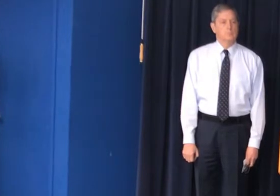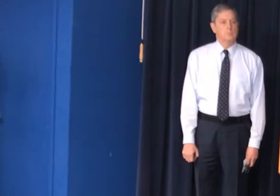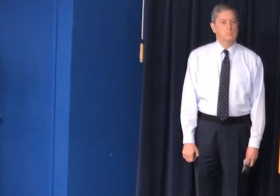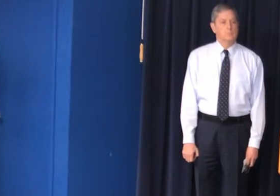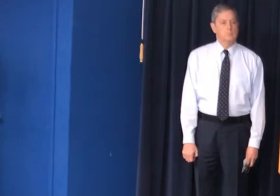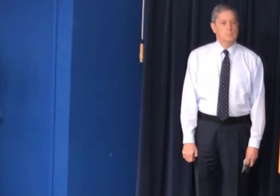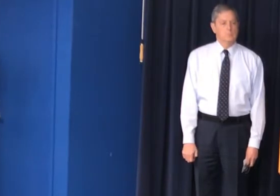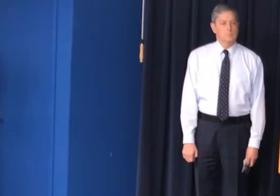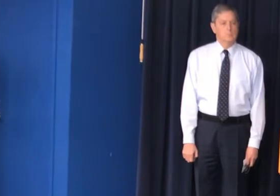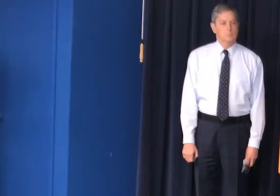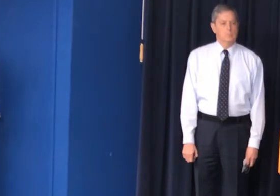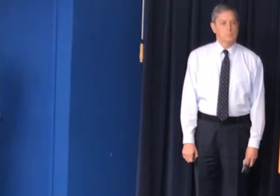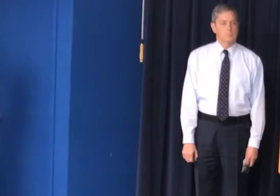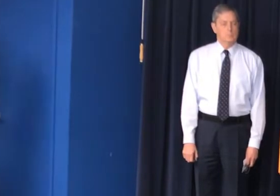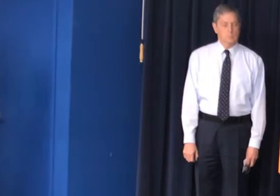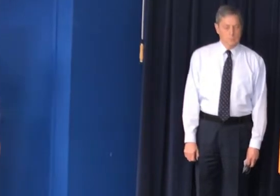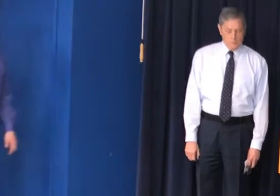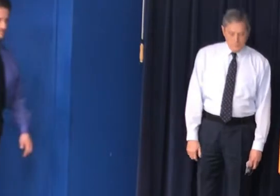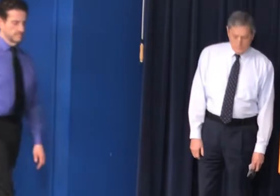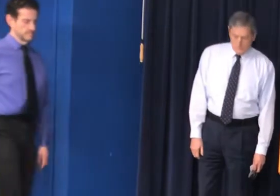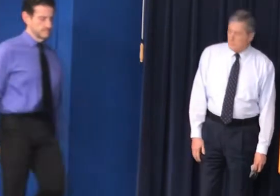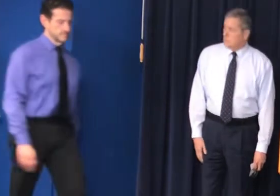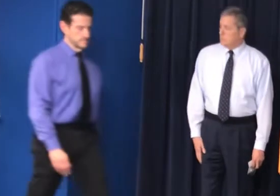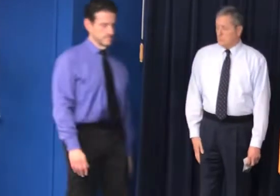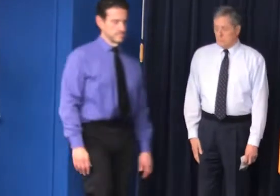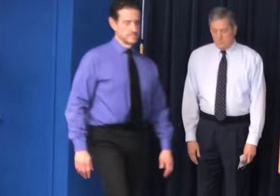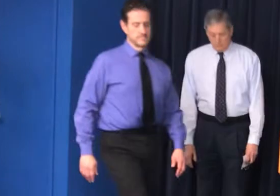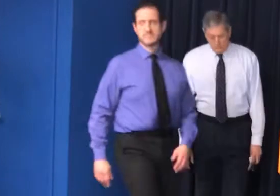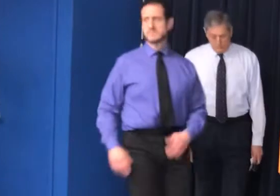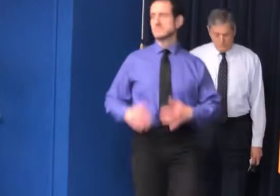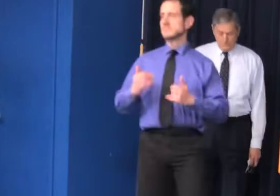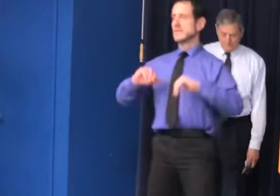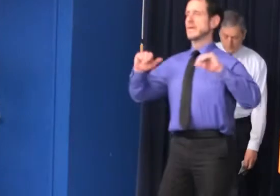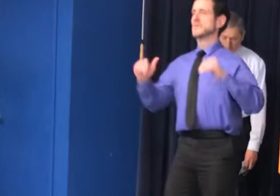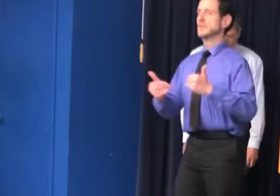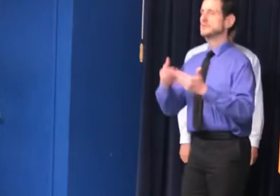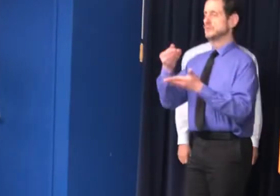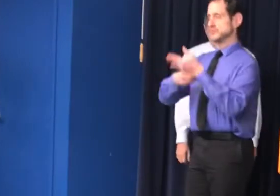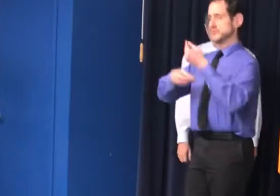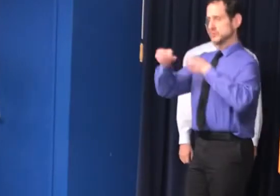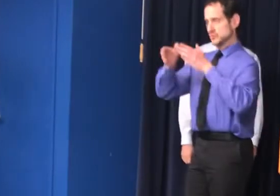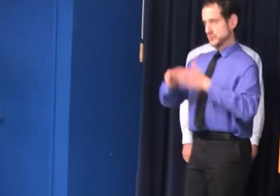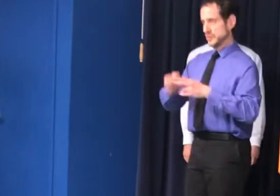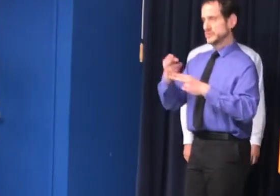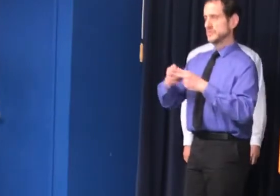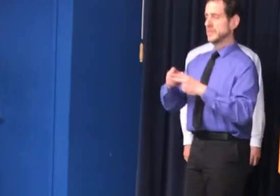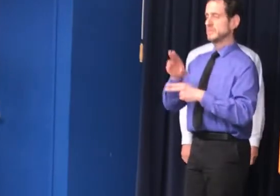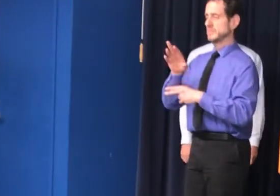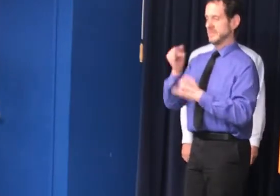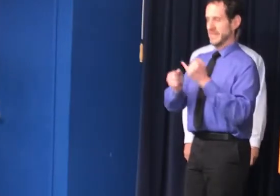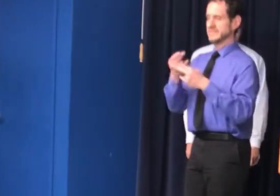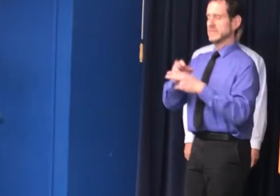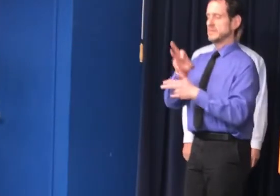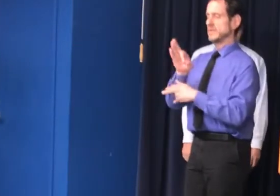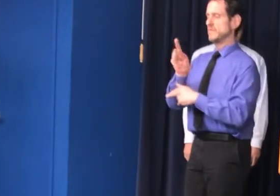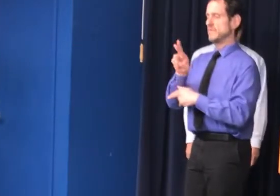Illinois. Thank you. And with that, I will turn it over to Treasurer Frerichs.